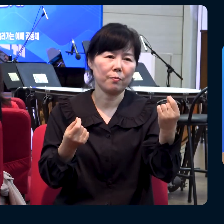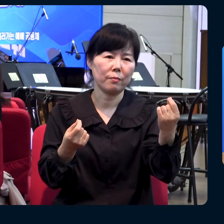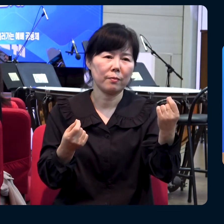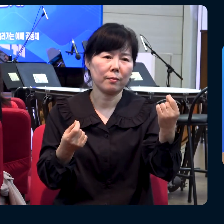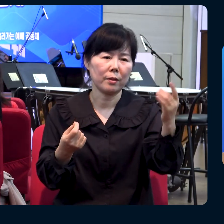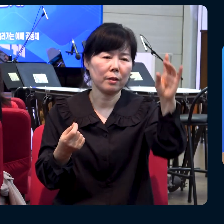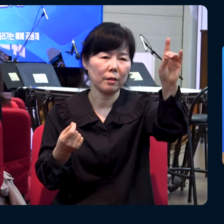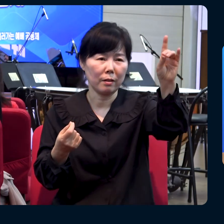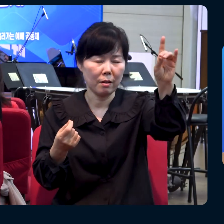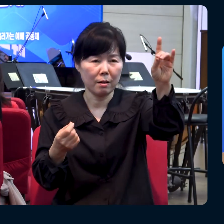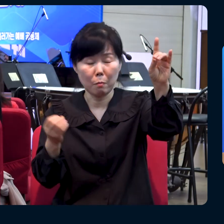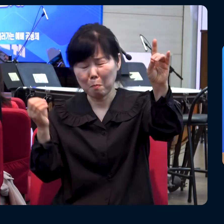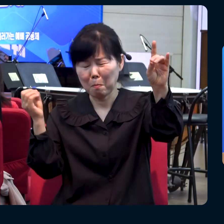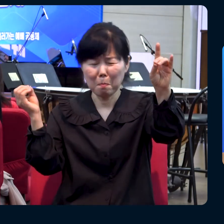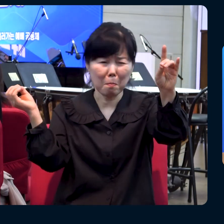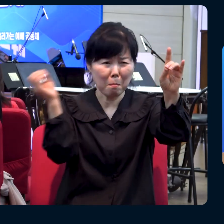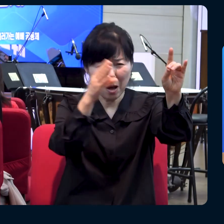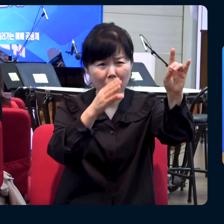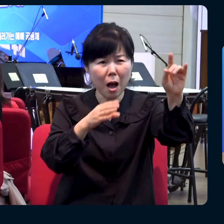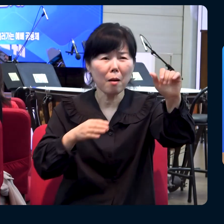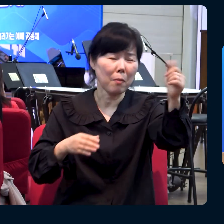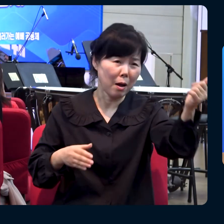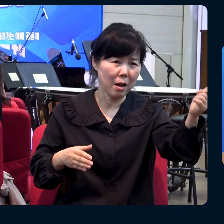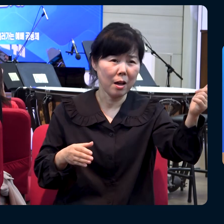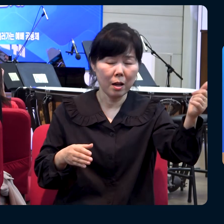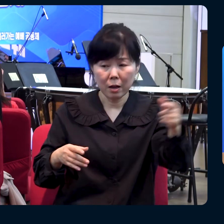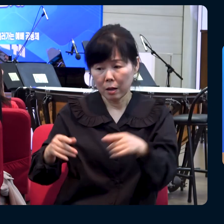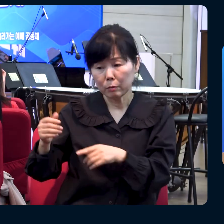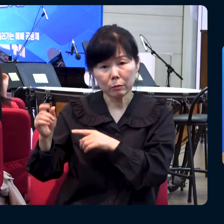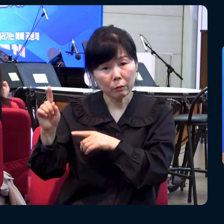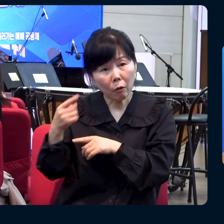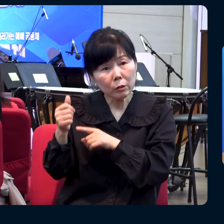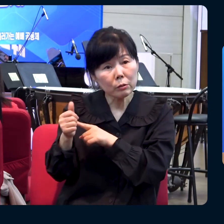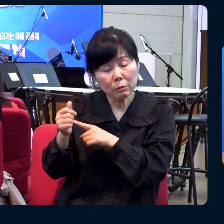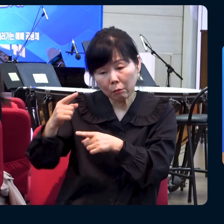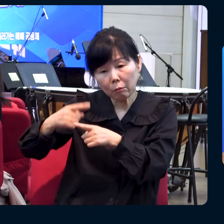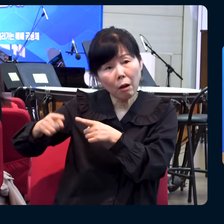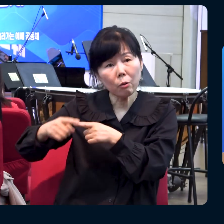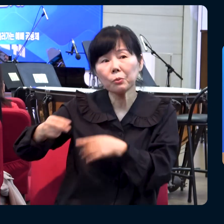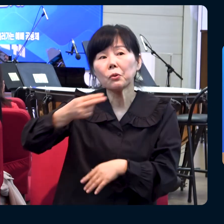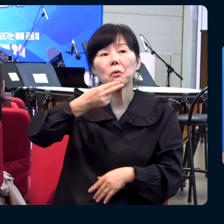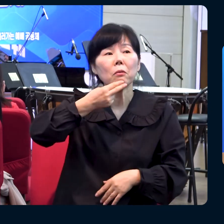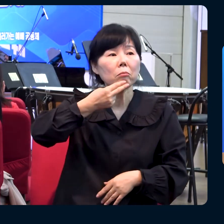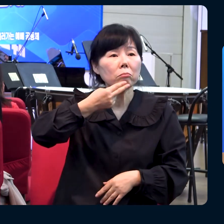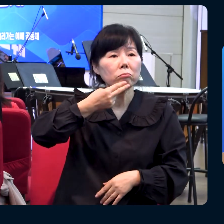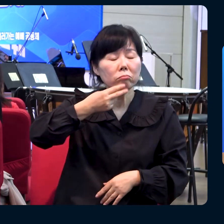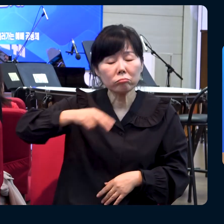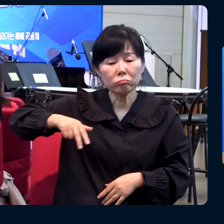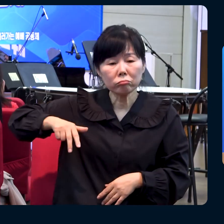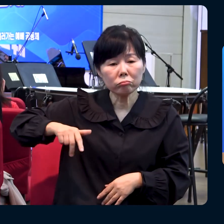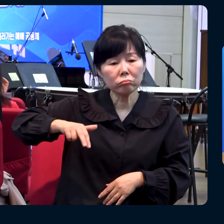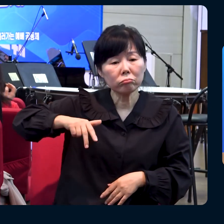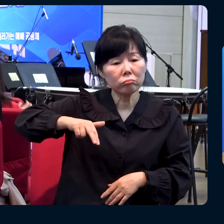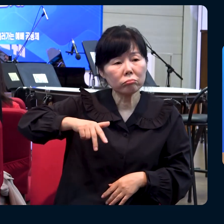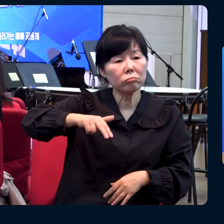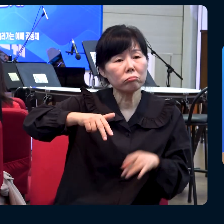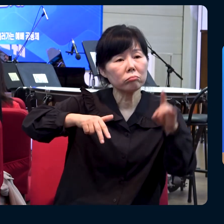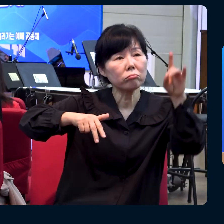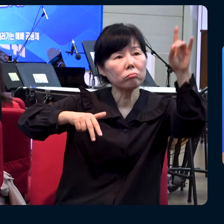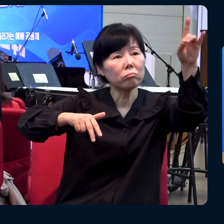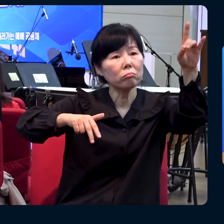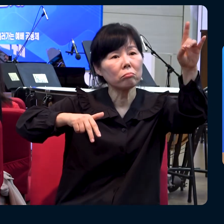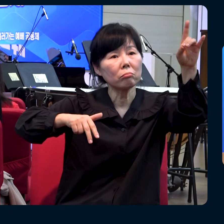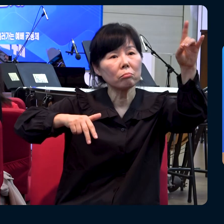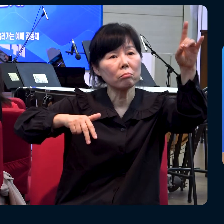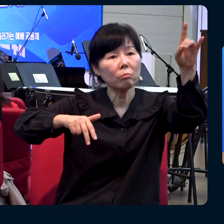골리앗이 쓰러진 거예요. 다윗의 손에는 칼이 없었습니다. 뚜벅뚜벅 걸어가서